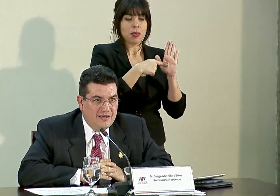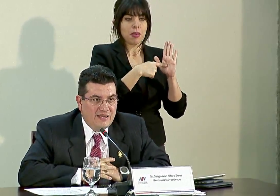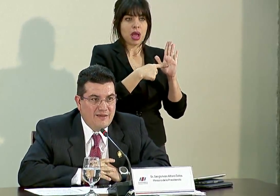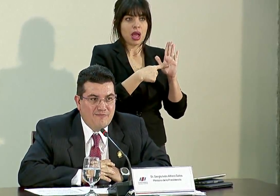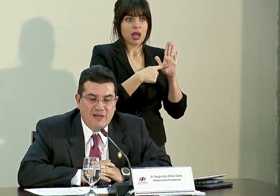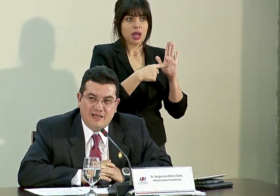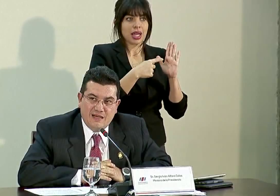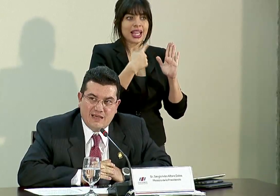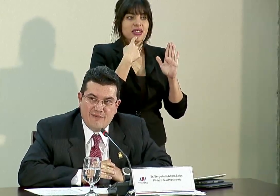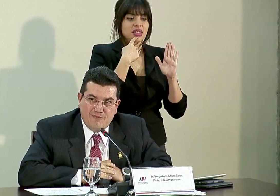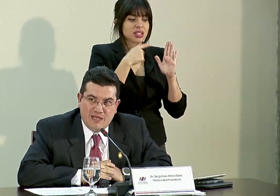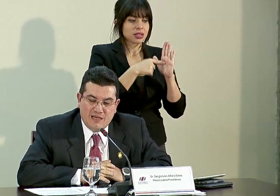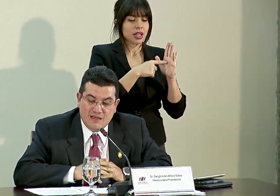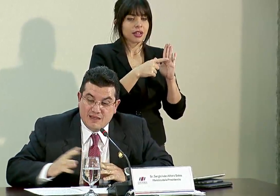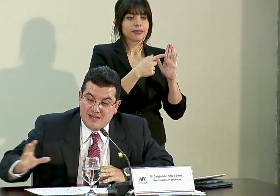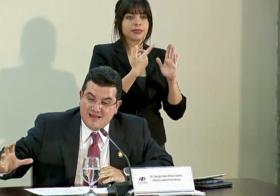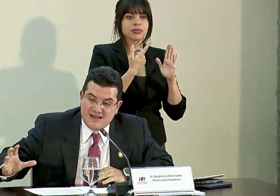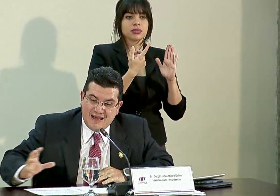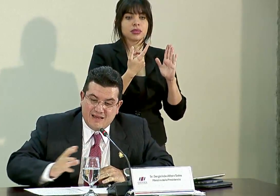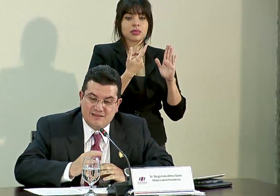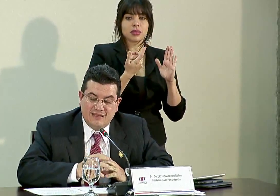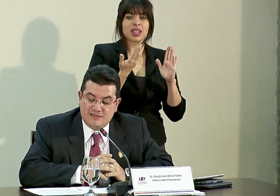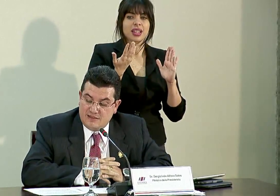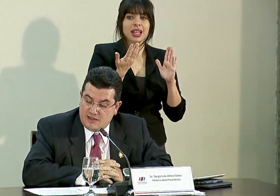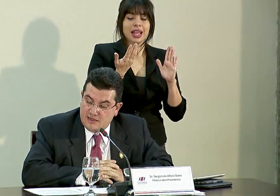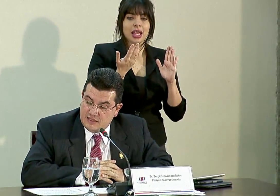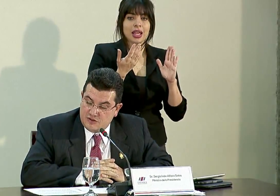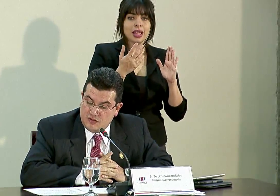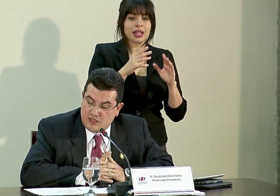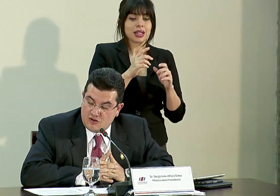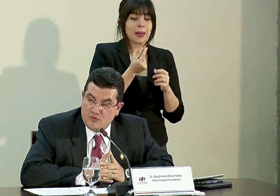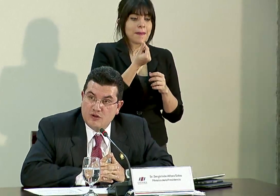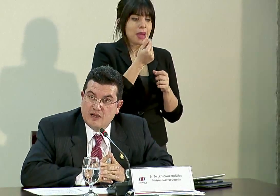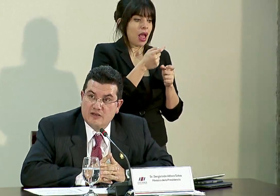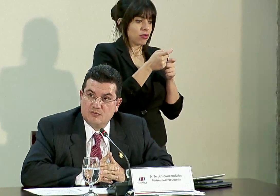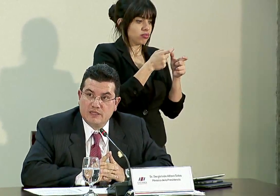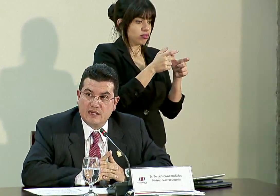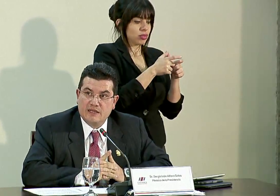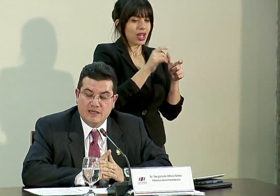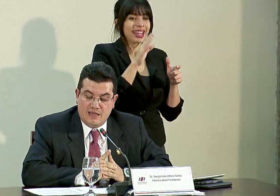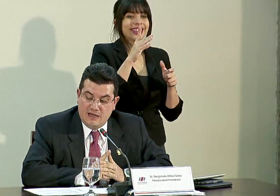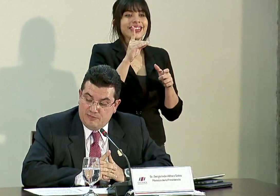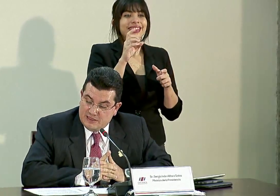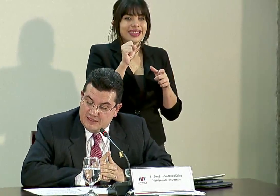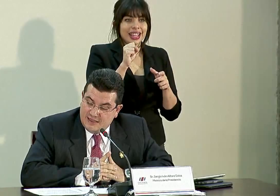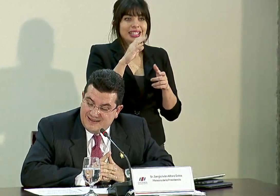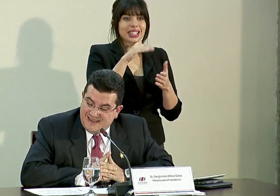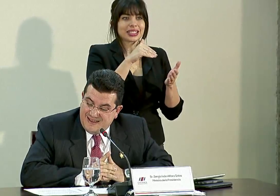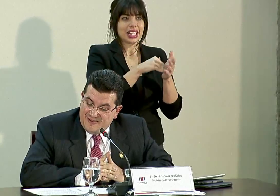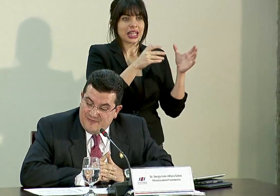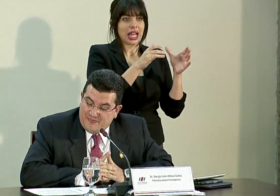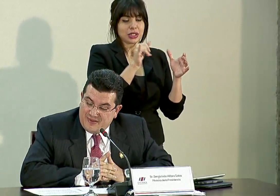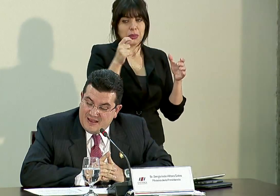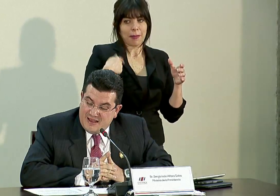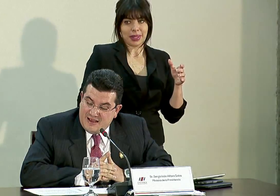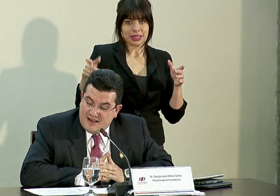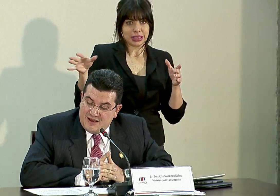de que implica que implica la descentralización tal como lo acaba de explicar el presidente